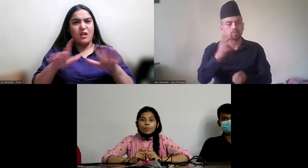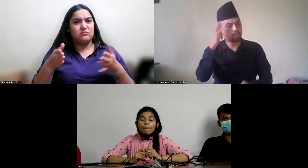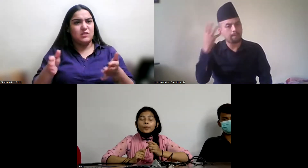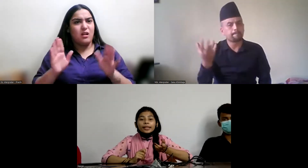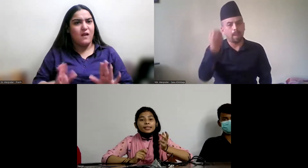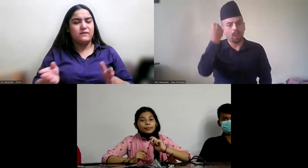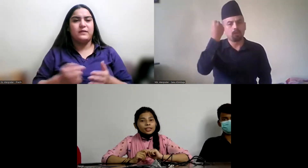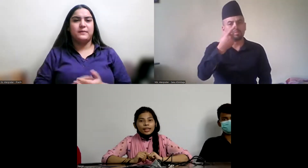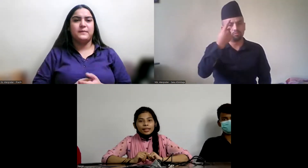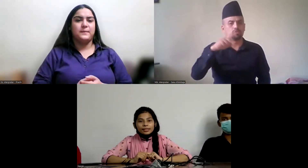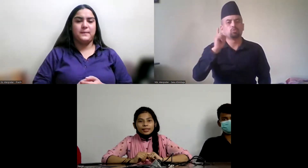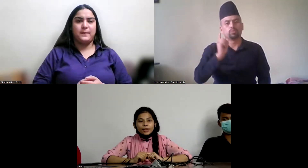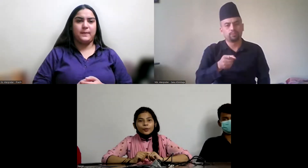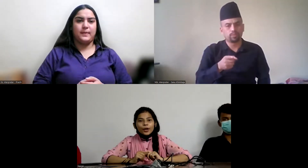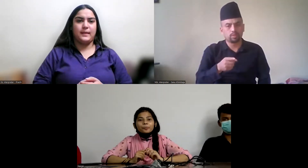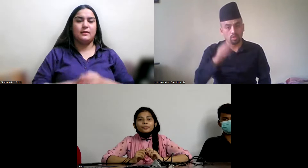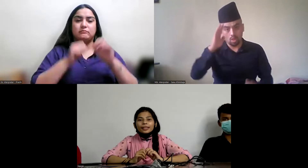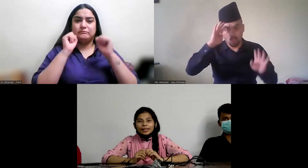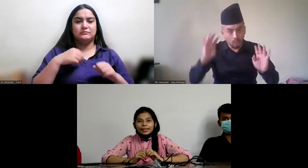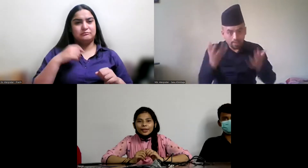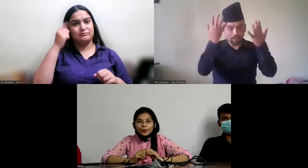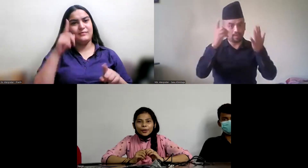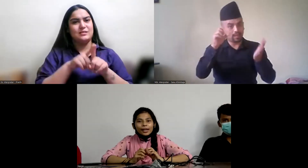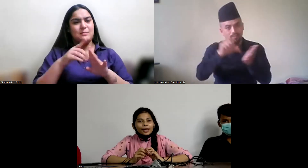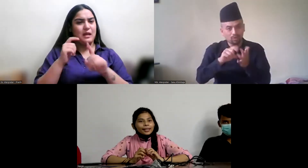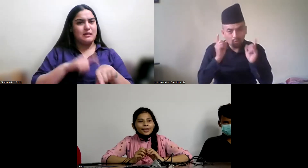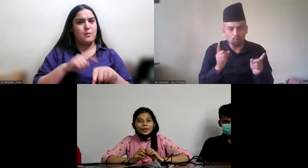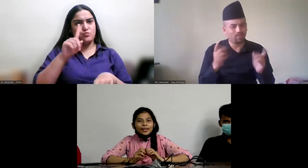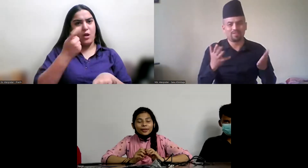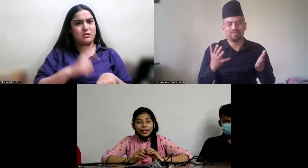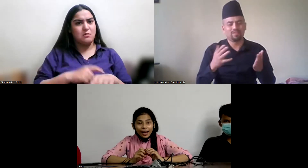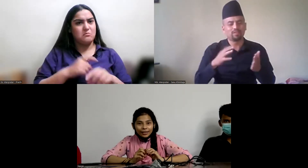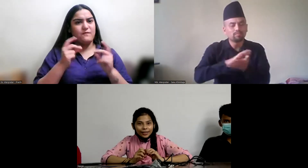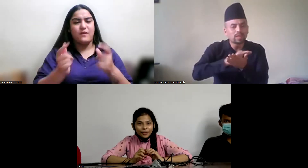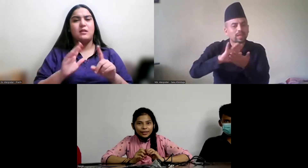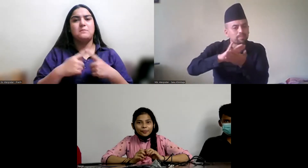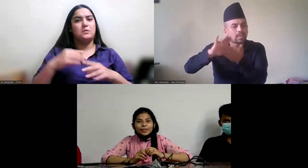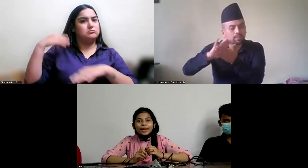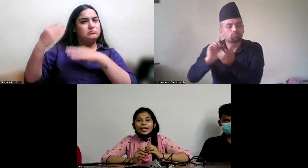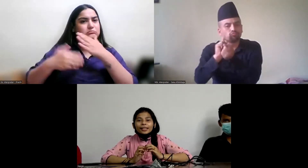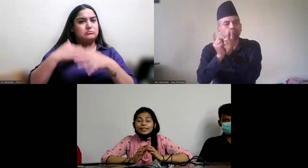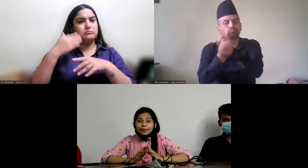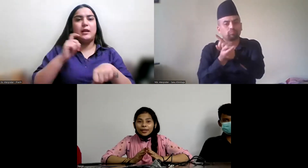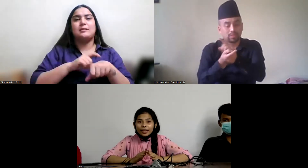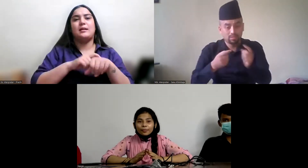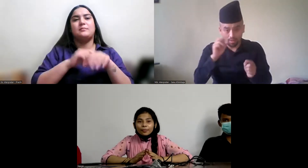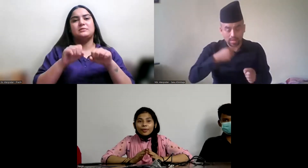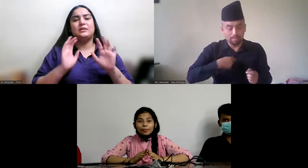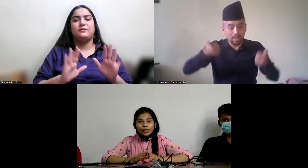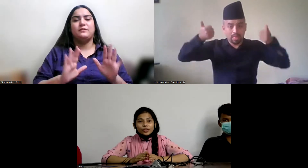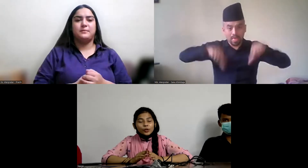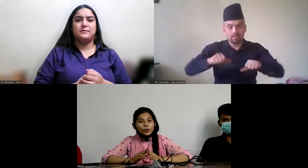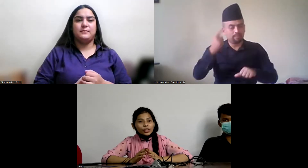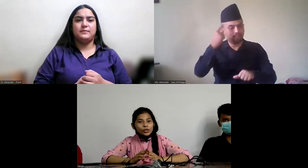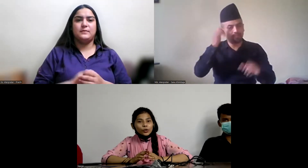है कि ये सब अचानक से नहीं हुआ, धीरे धीरे हुआ, लेकिन हमने कभी हार नहीं मानी। ये सभी काम